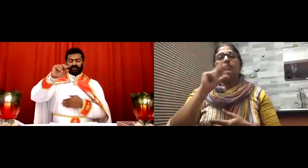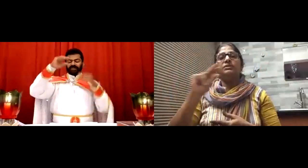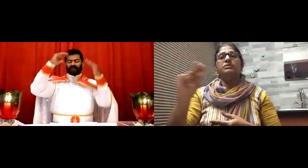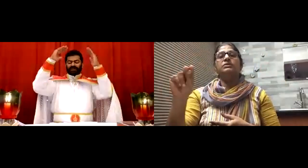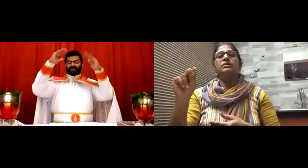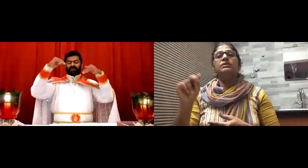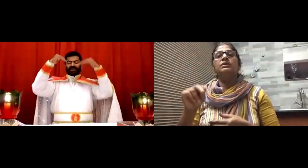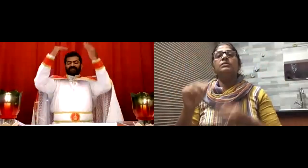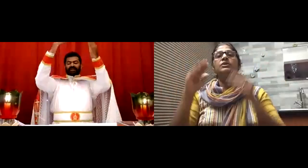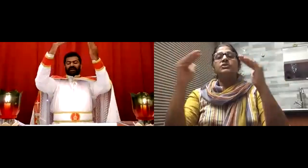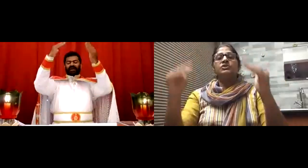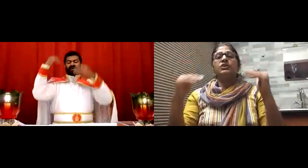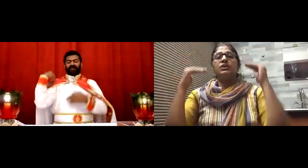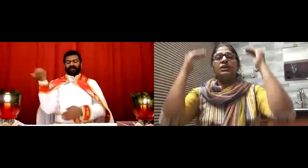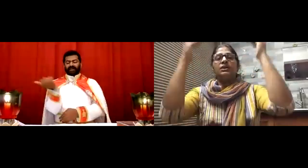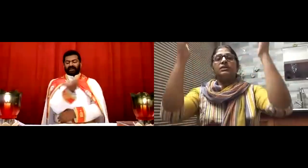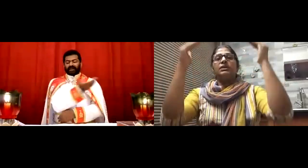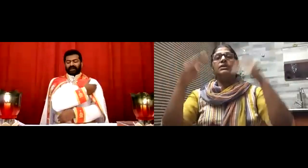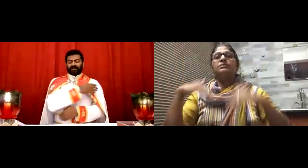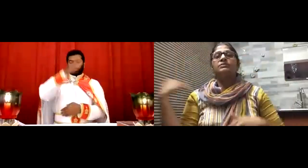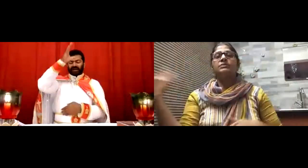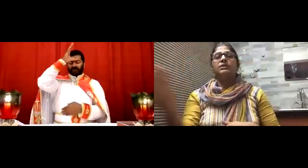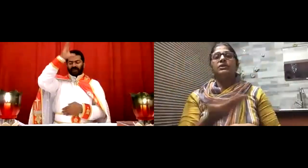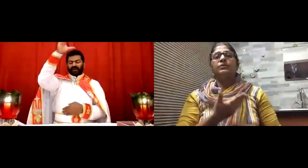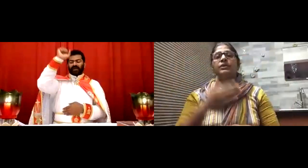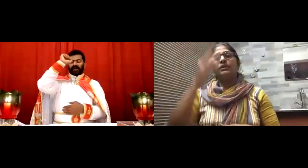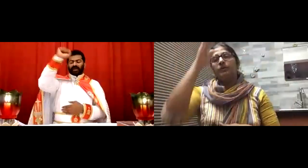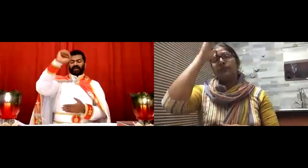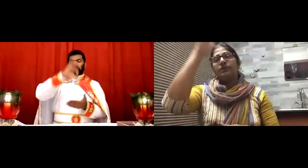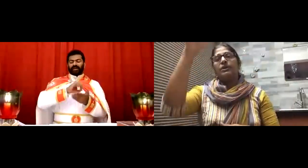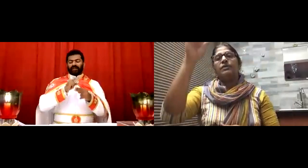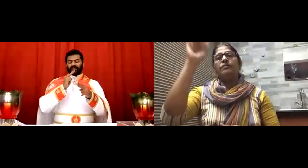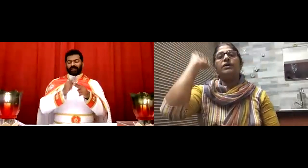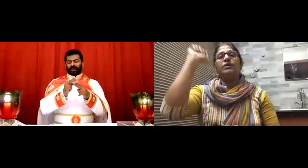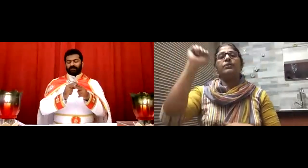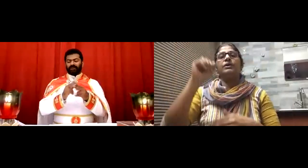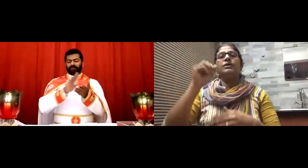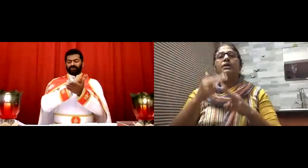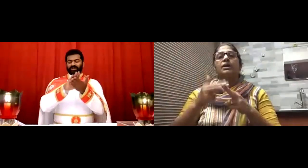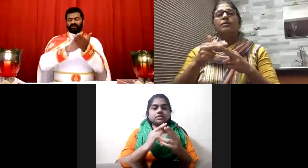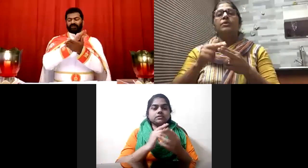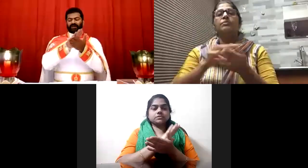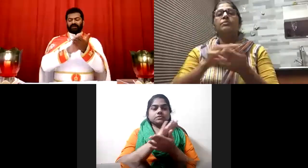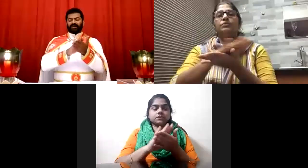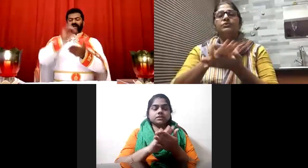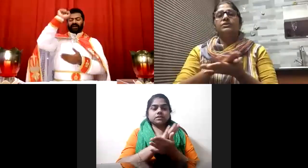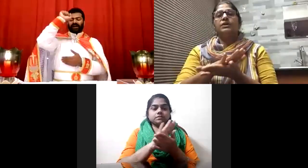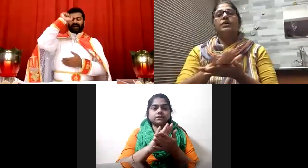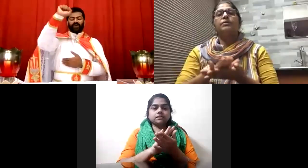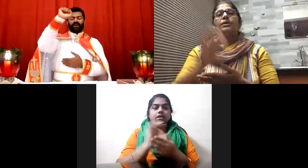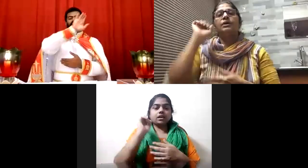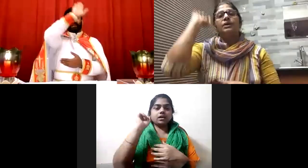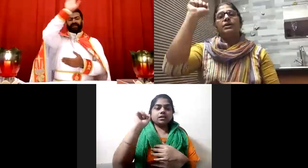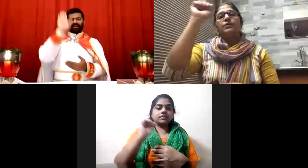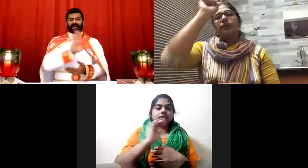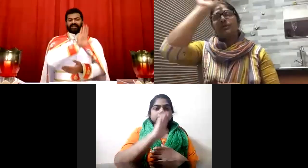ഘോഷിക്കുന്നു. സുഖസ്ഥനായ ഞങ്ങളുടെ പിതാവേ, അങ്ങയുടെ നാമം പൂജിതമാകണമേ,